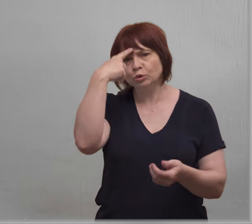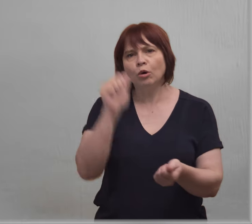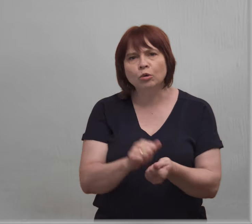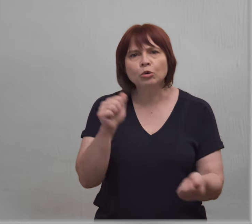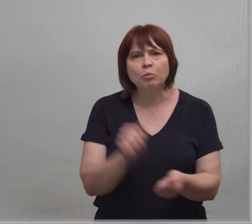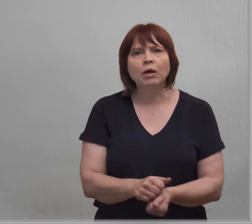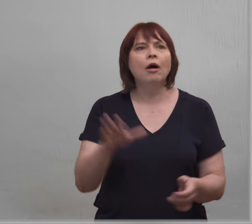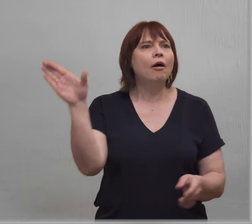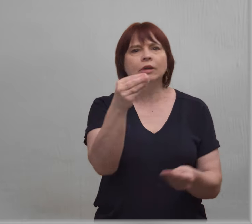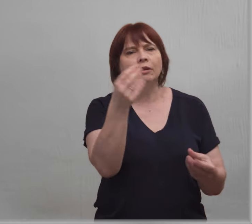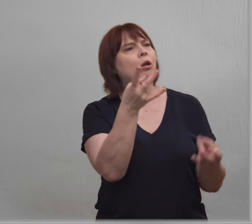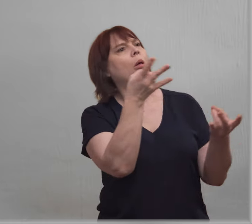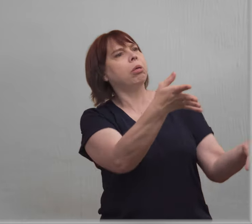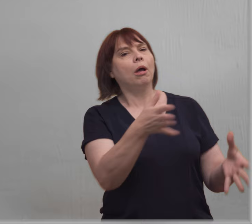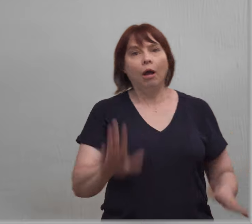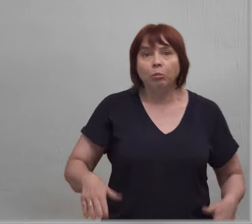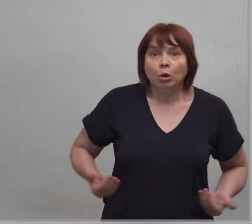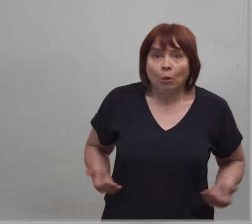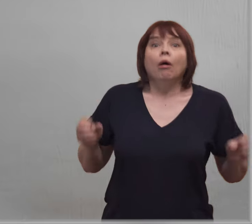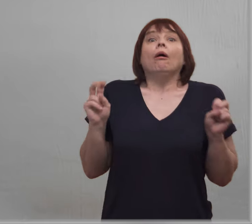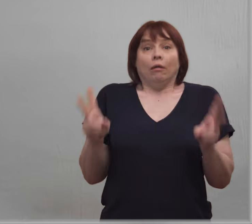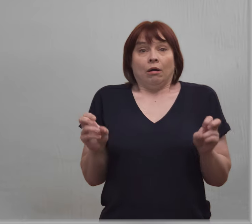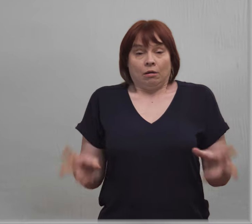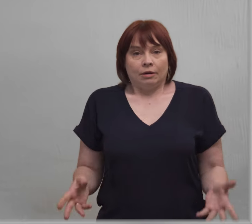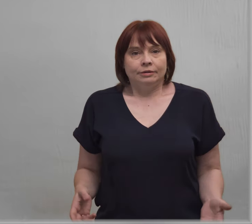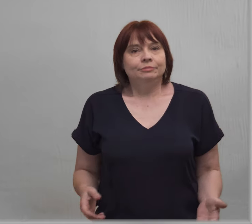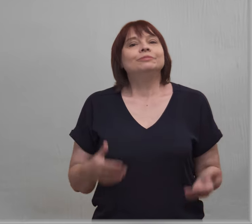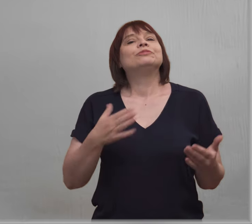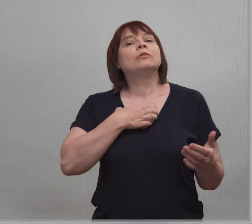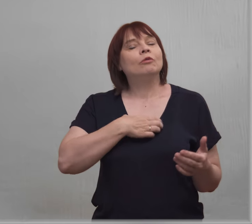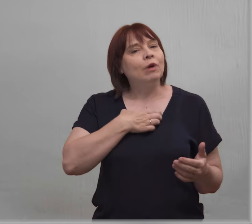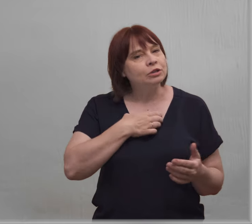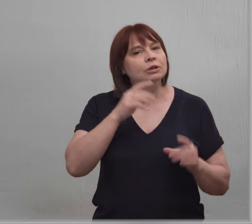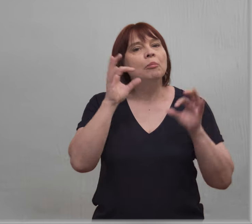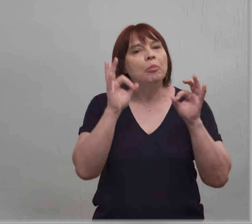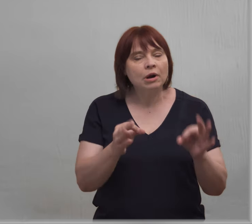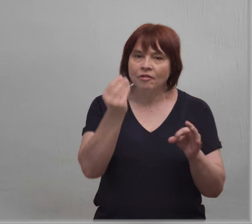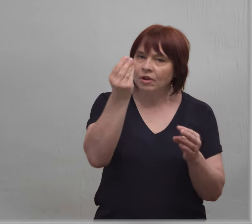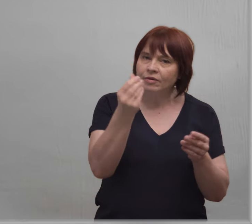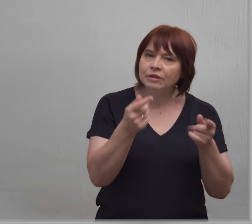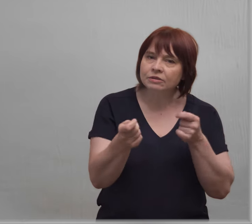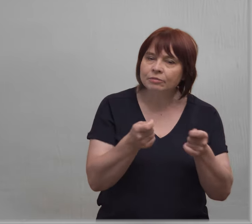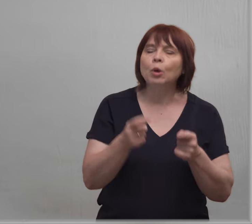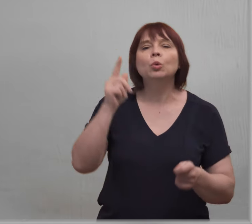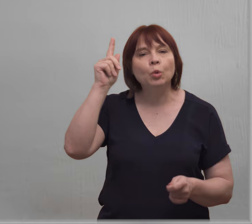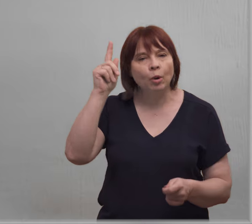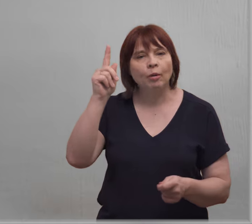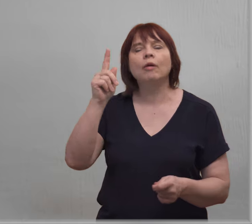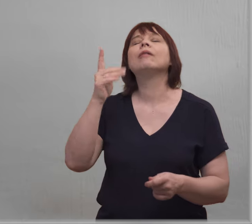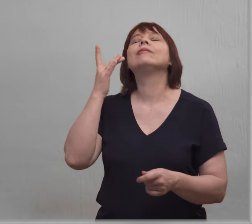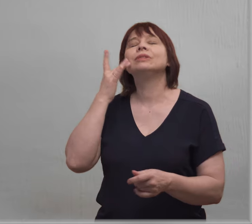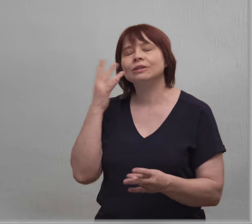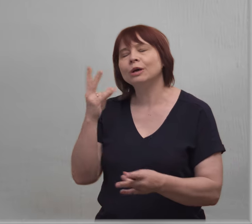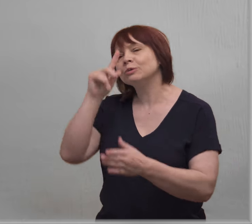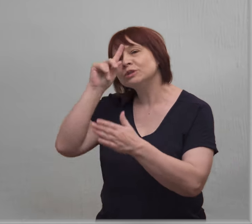за то, чтобы мы верили. А если мы верим, значит, мы доверяем Богу. А если мы доверяем Богу, значит, у нас нет страха.